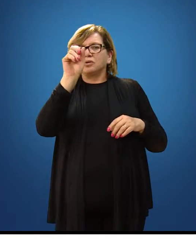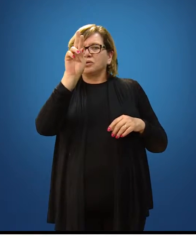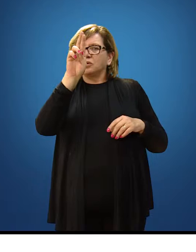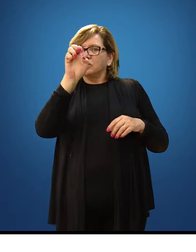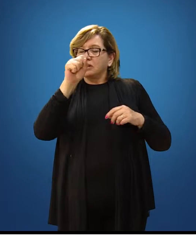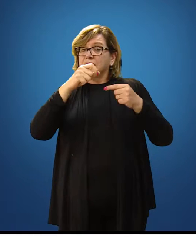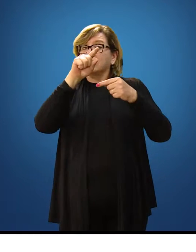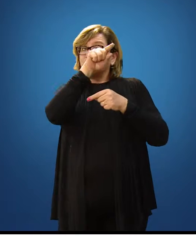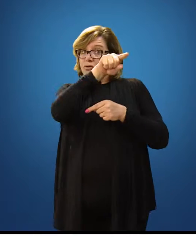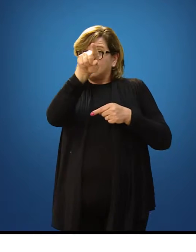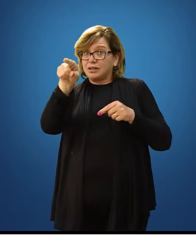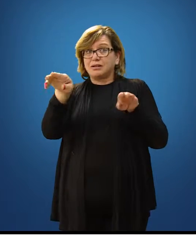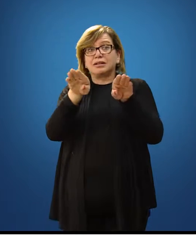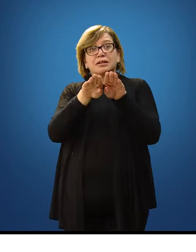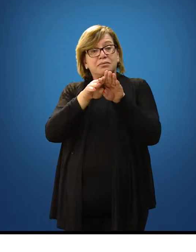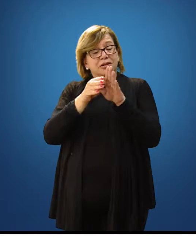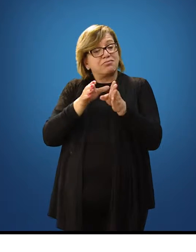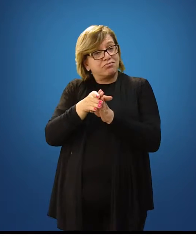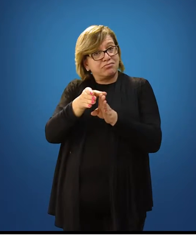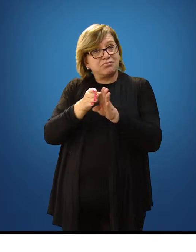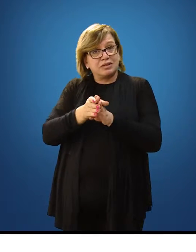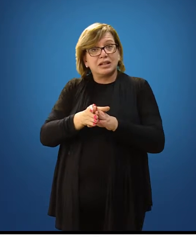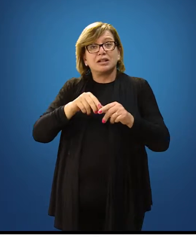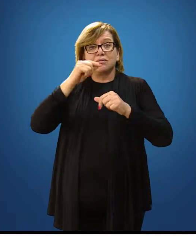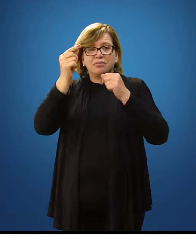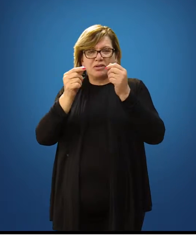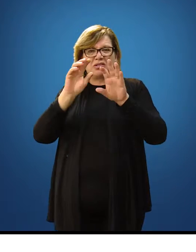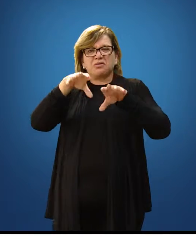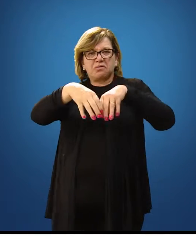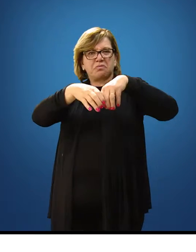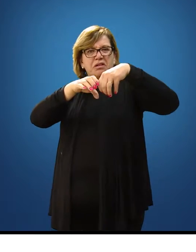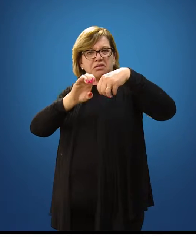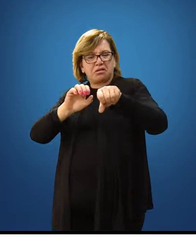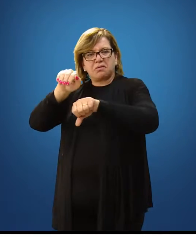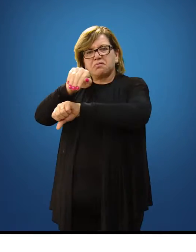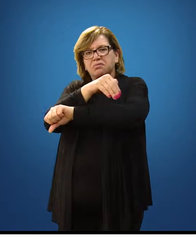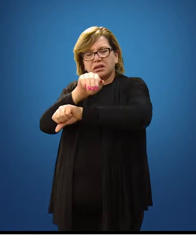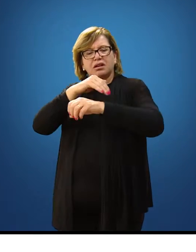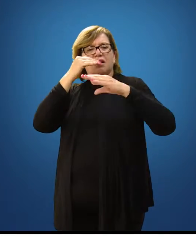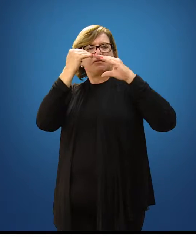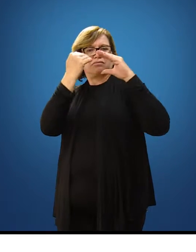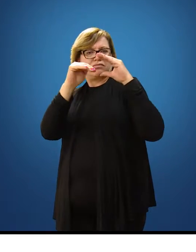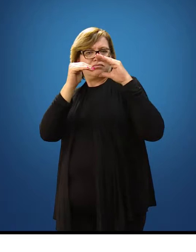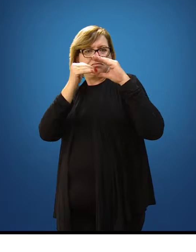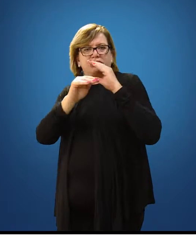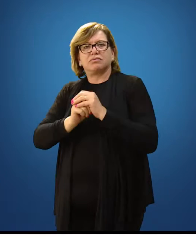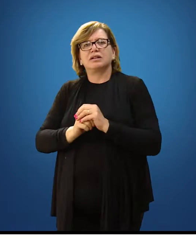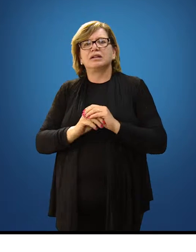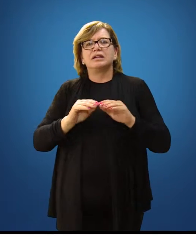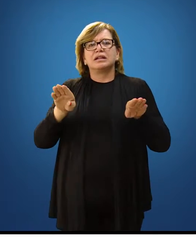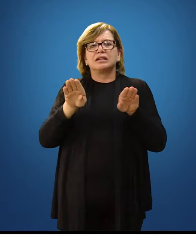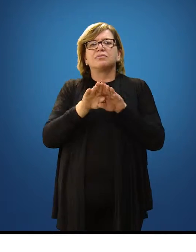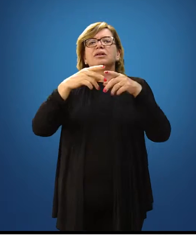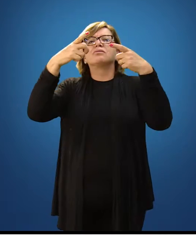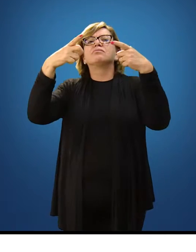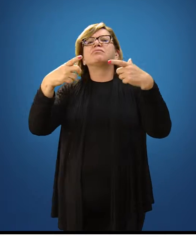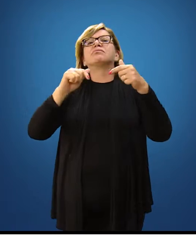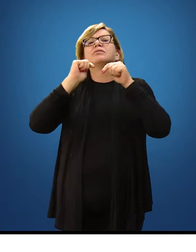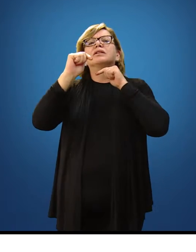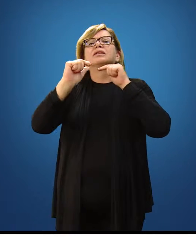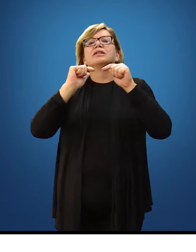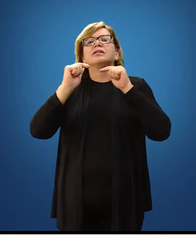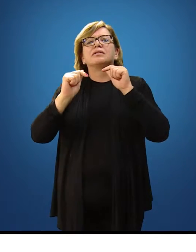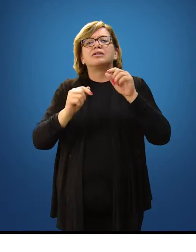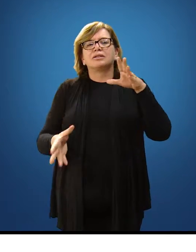e o orientador, daí dados gerais como formação, endereço e e-mail, e local de trabalho,